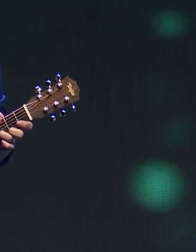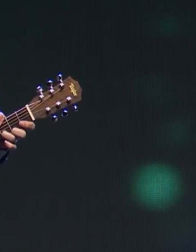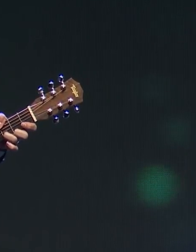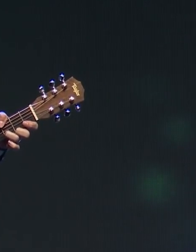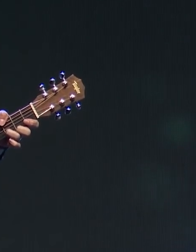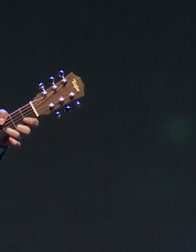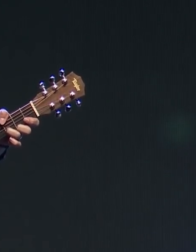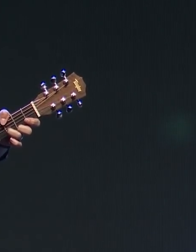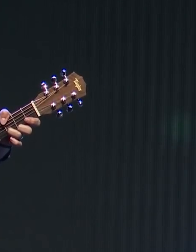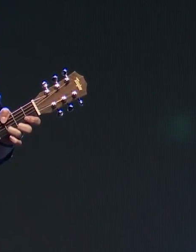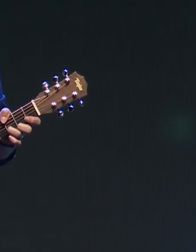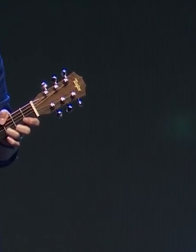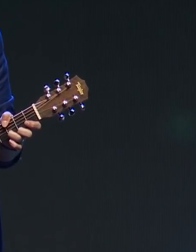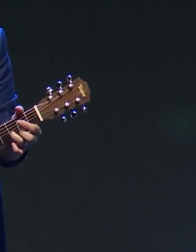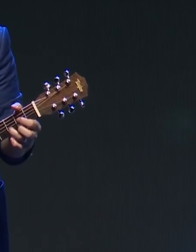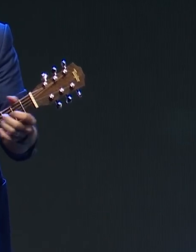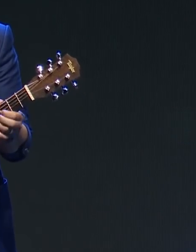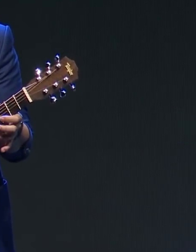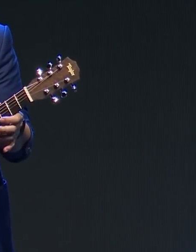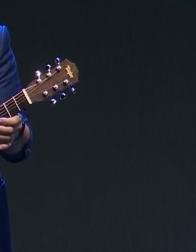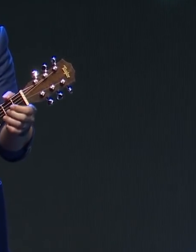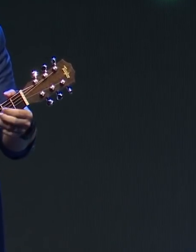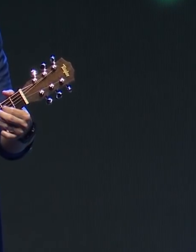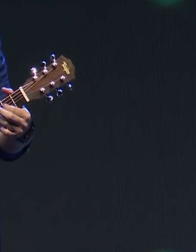akan keajaiban